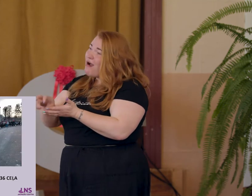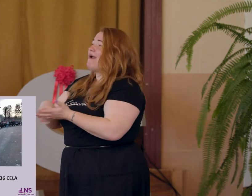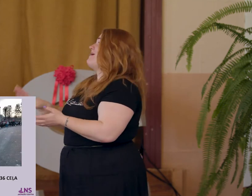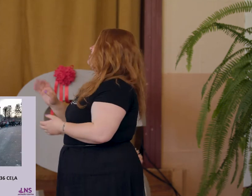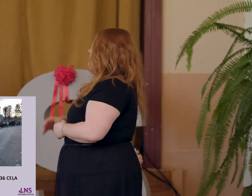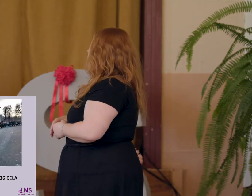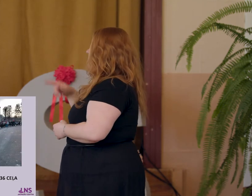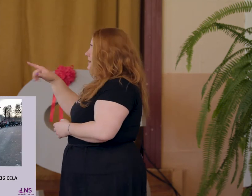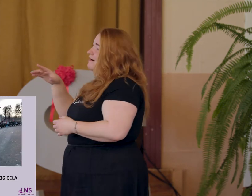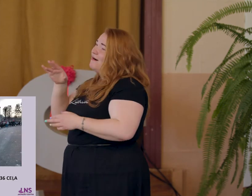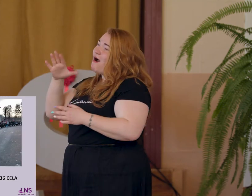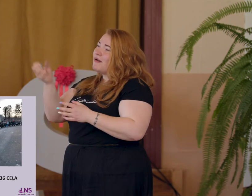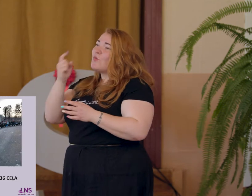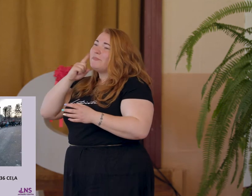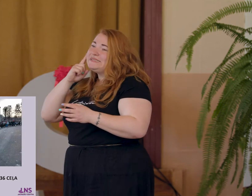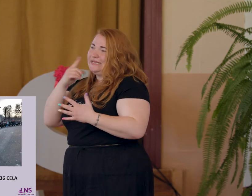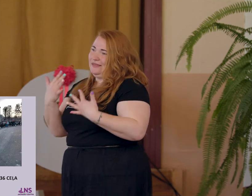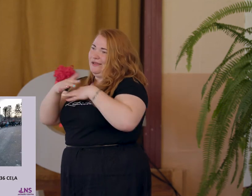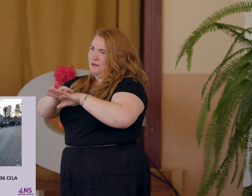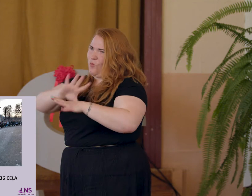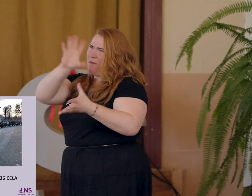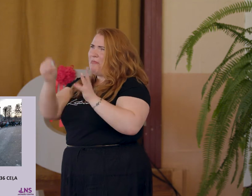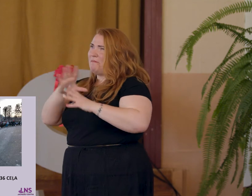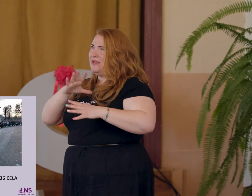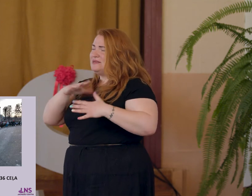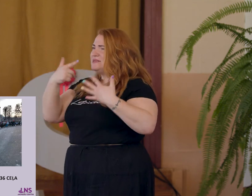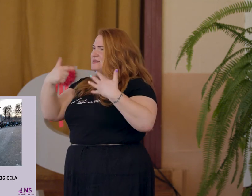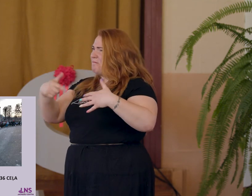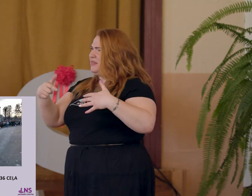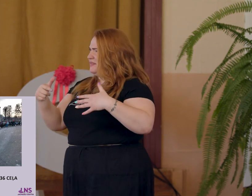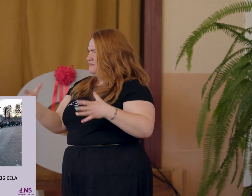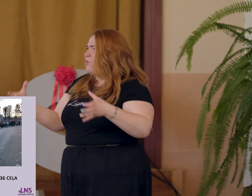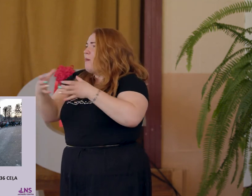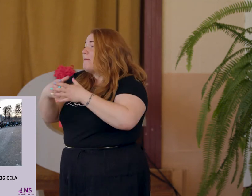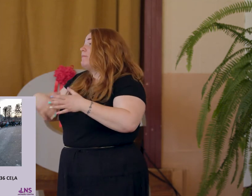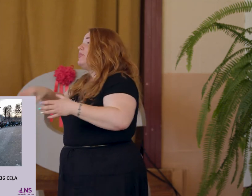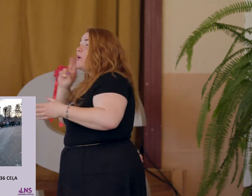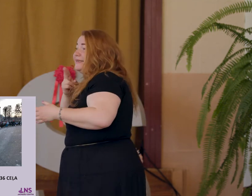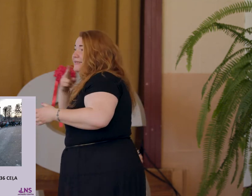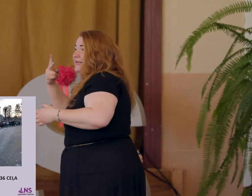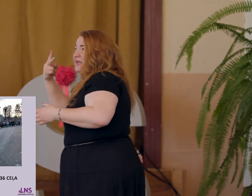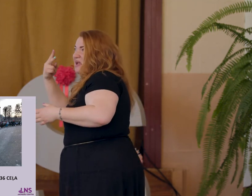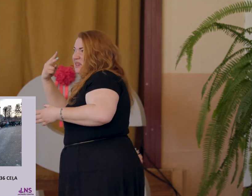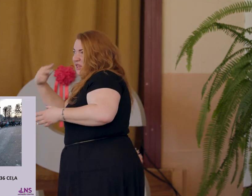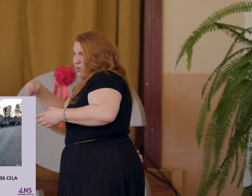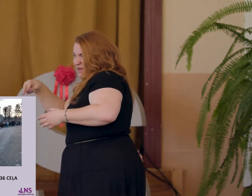bija pārgājiens par Rīgas pilsētu, jā, ar dzirdīgiem kopā iekļaujamies. Mēs kopā bijām 70, no nedzirdīgajiem